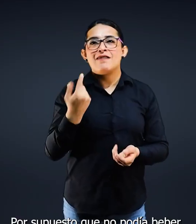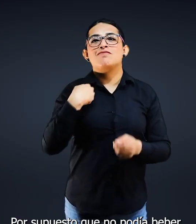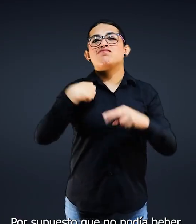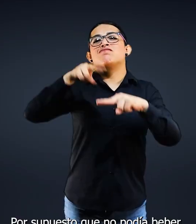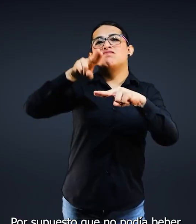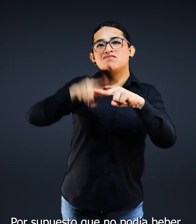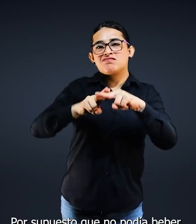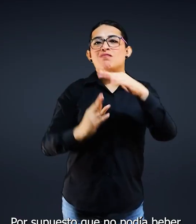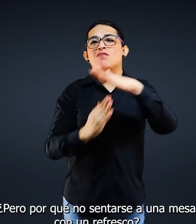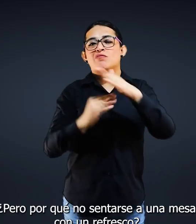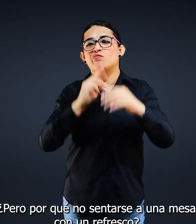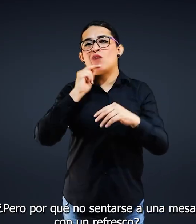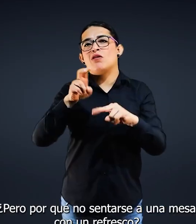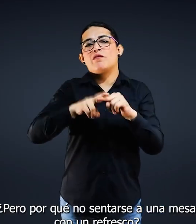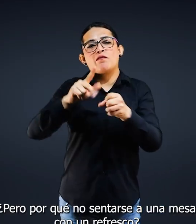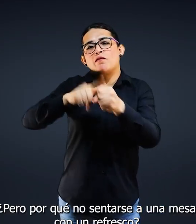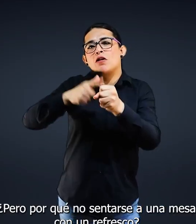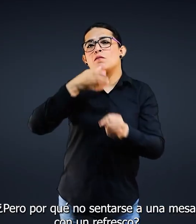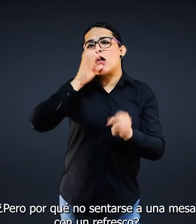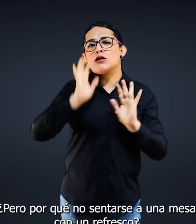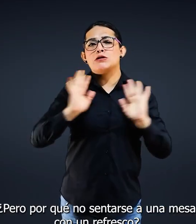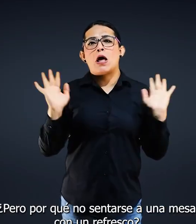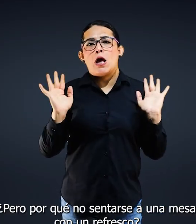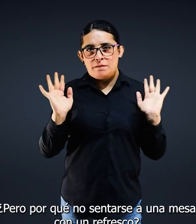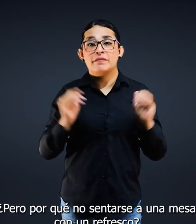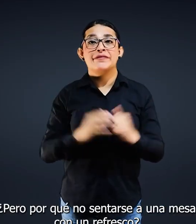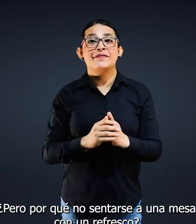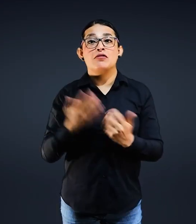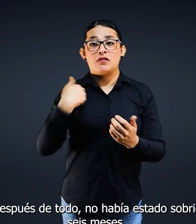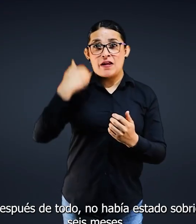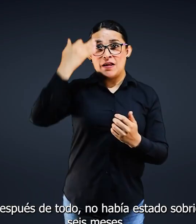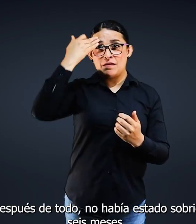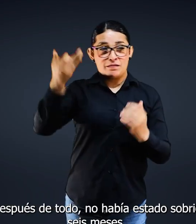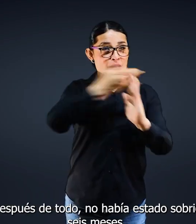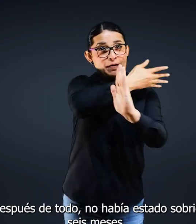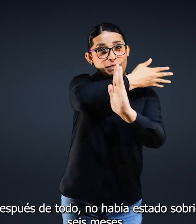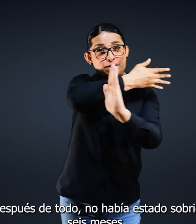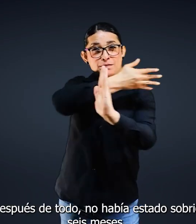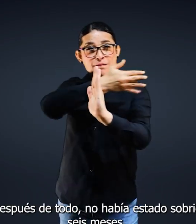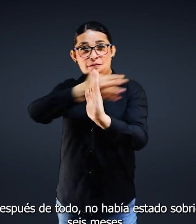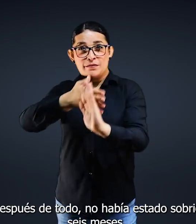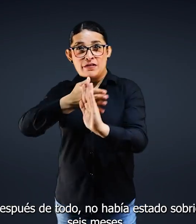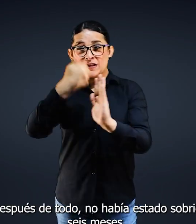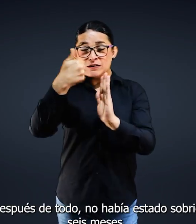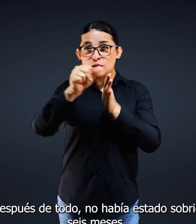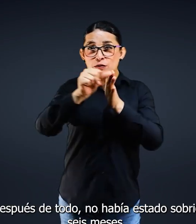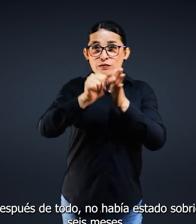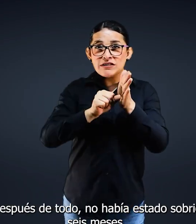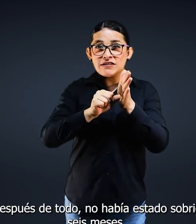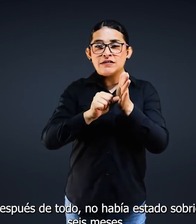beber. Pero ¿por qué no sentarse a una mesa con un refresco? Después de todo, ¿no había estado sobrio 6